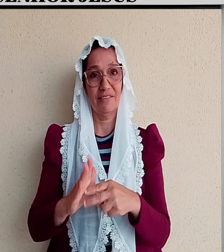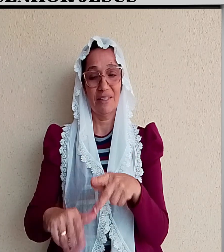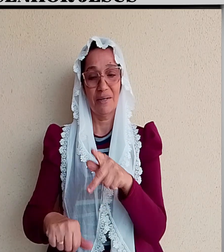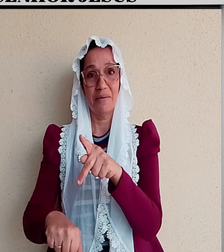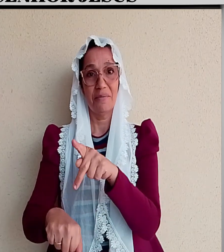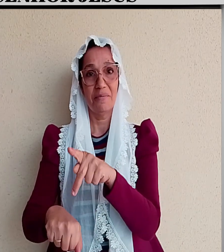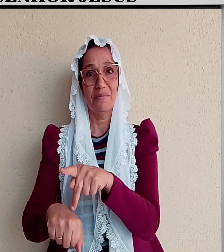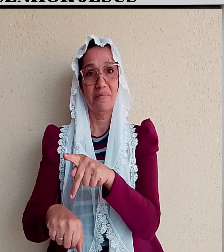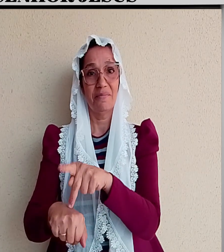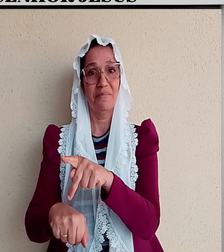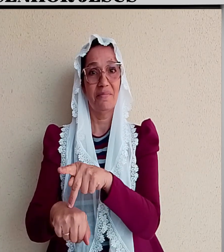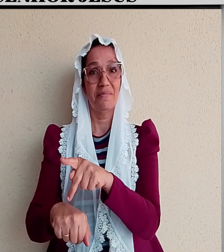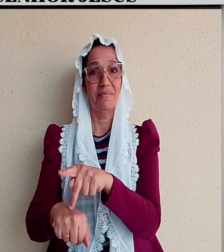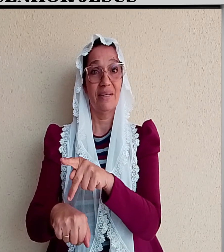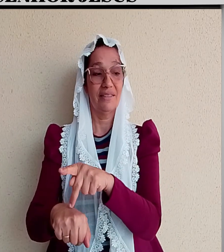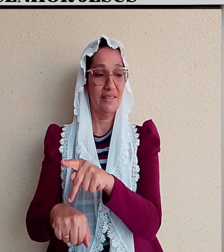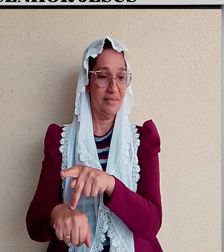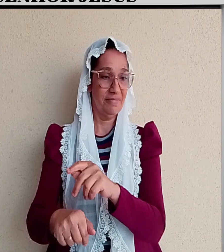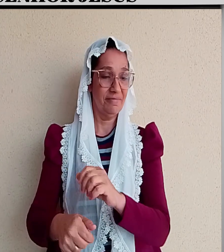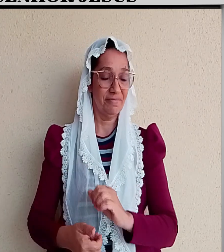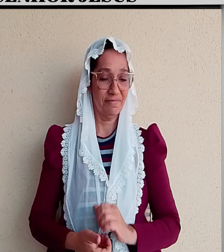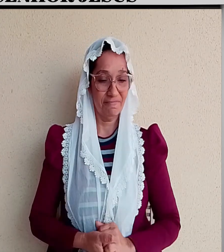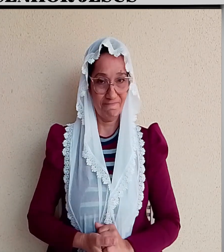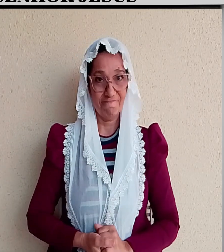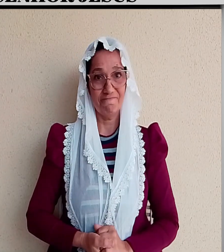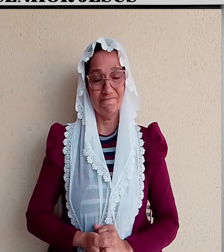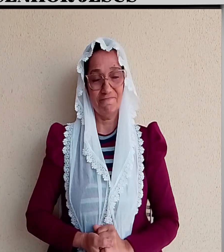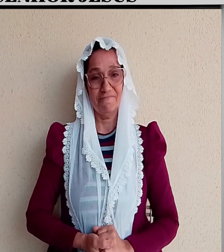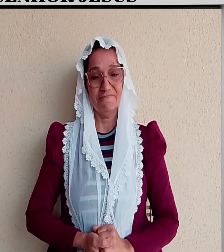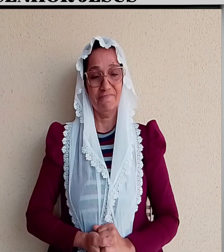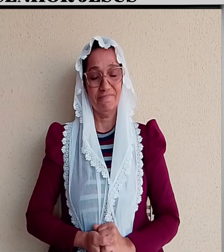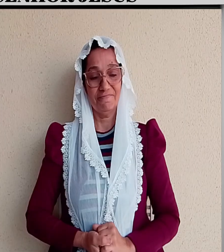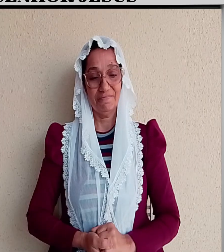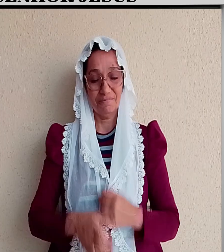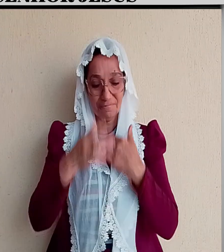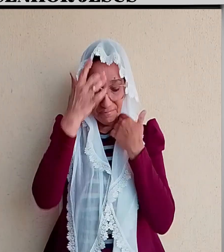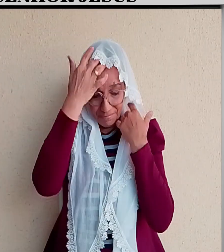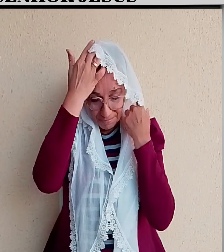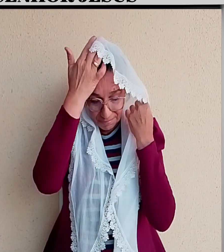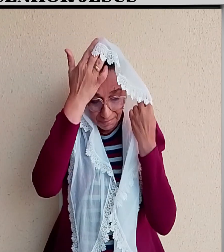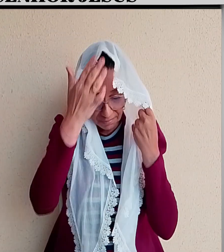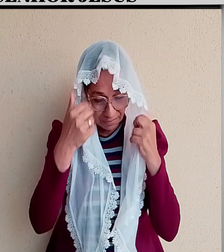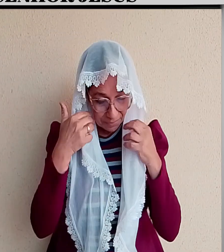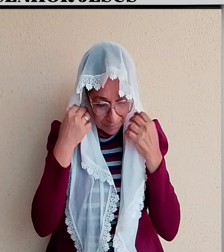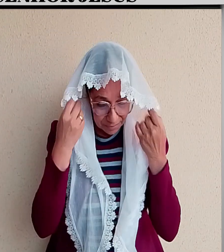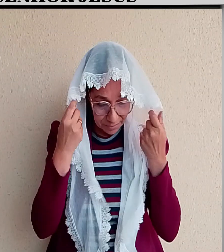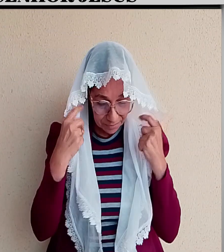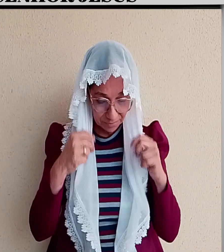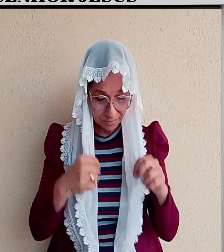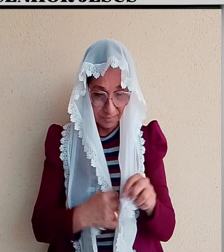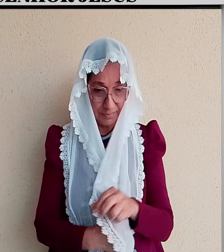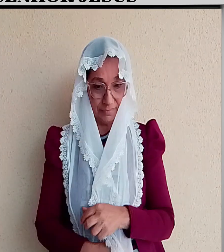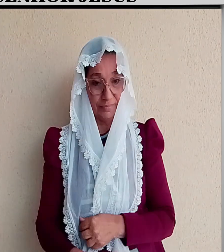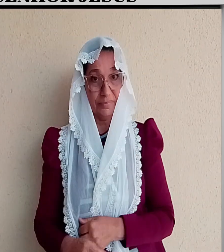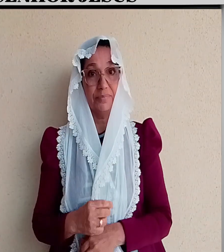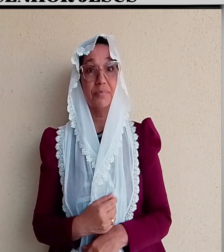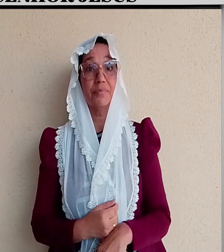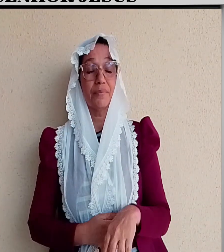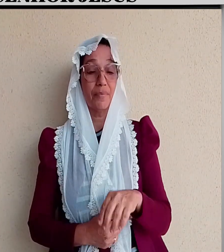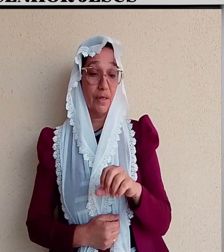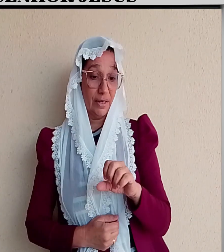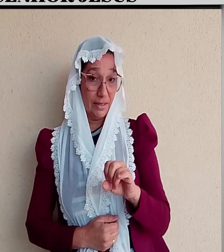vem dizer que Ele é o Senhor dos enfermos, aleluia, daqueles que se acham sem